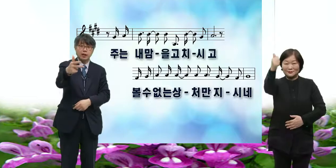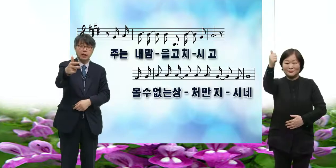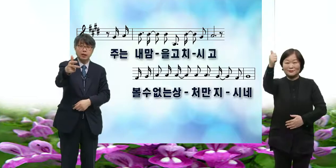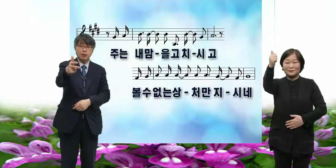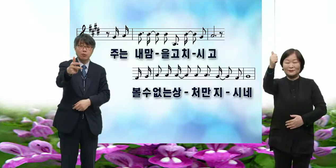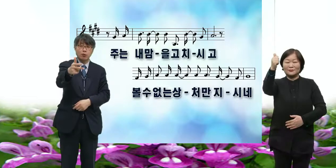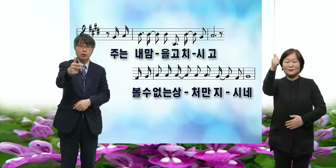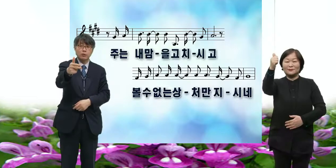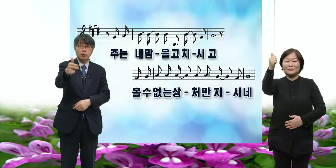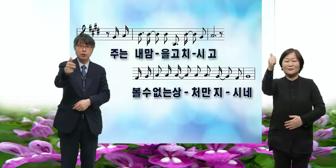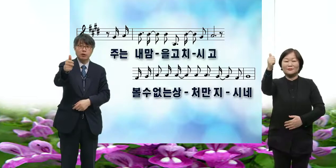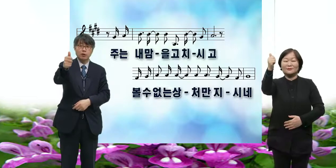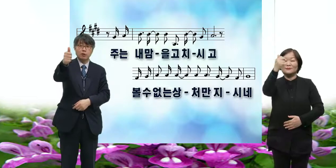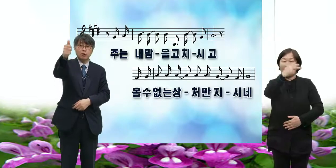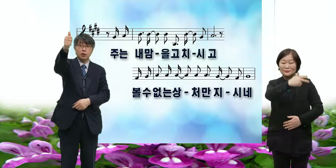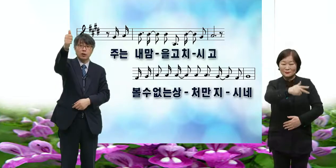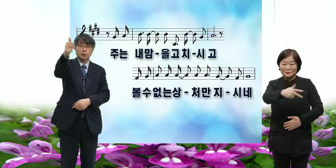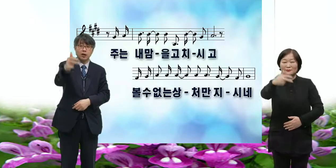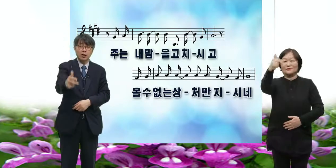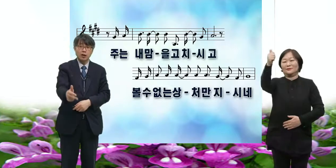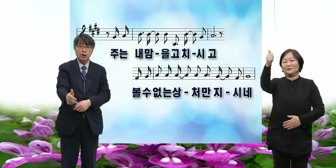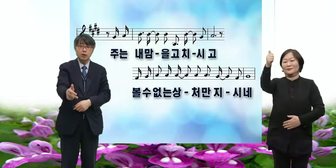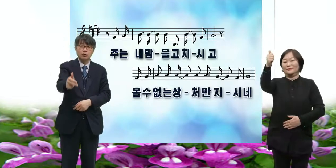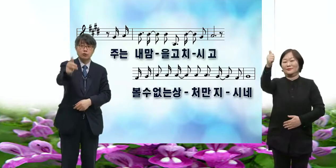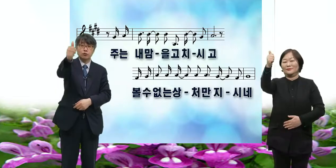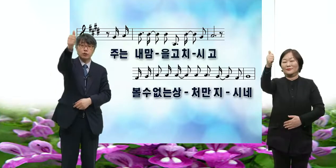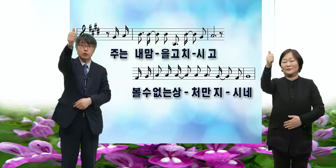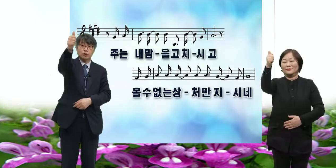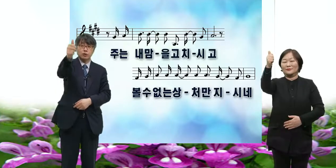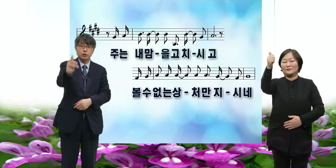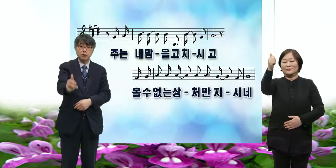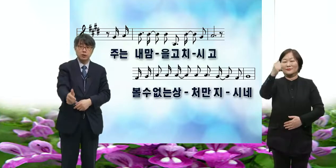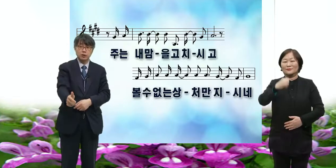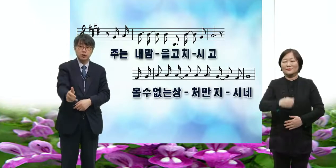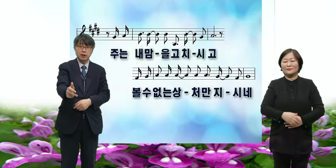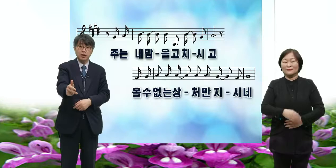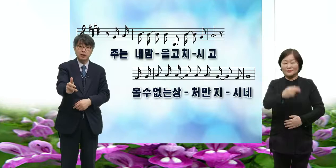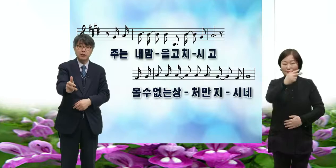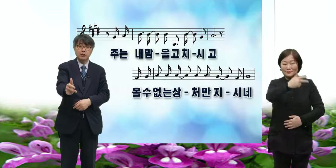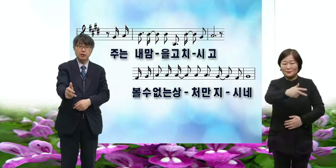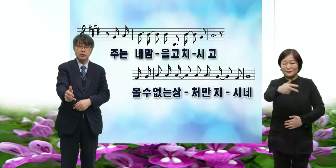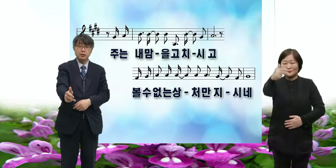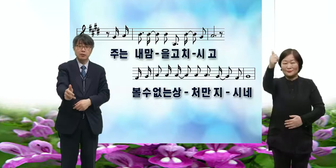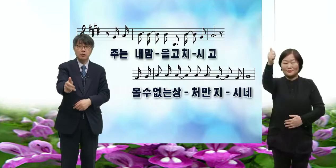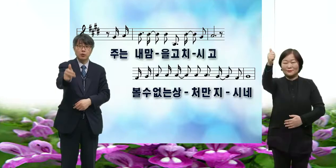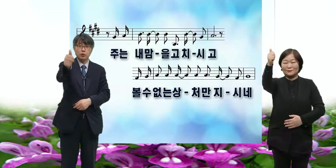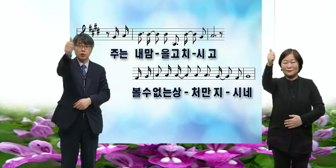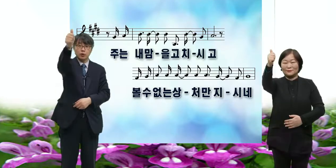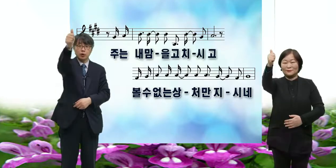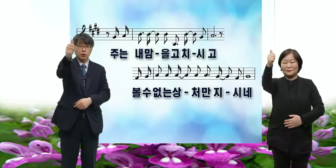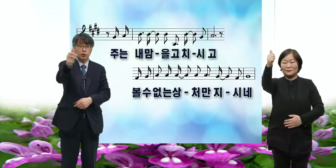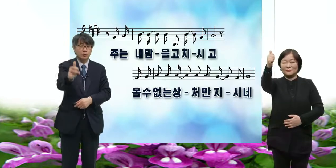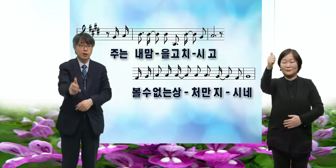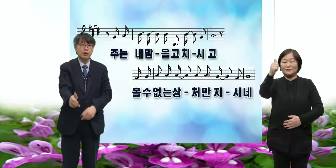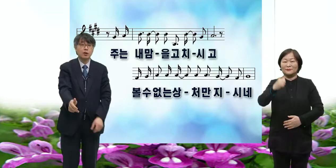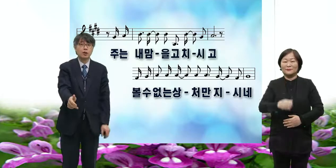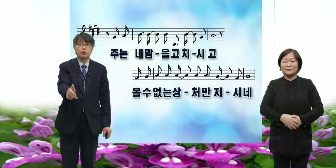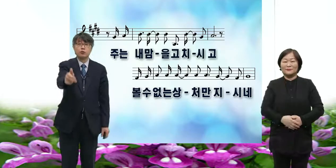자, 모으시면서 올리는 겁니다. 주는. 자, 치읓을 모으시면서 올리는 겁니다.